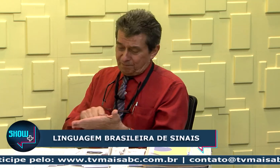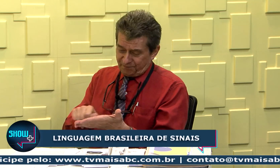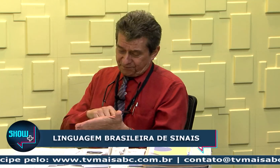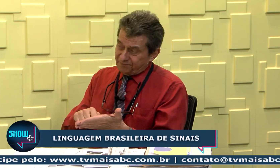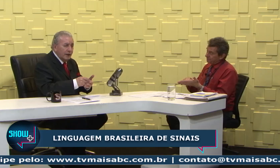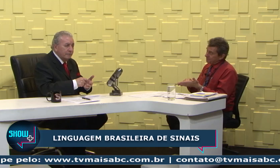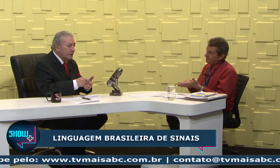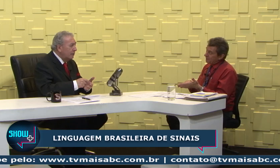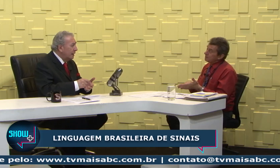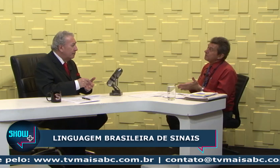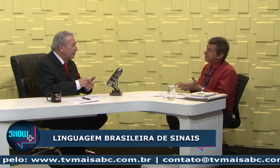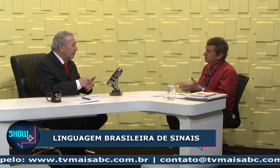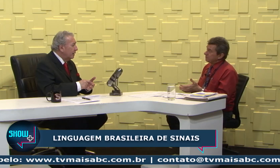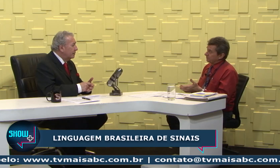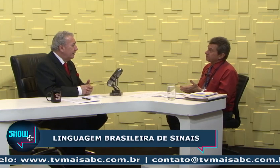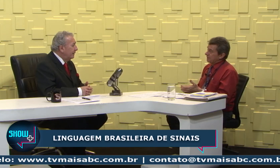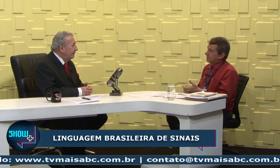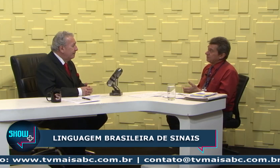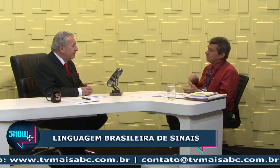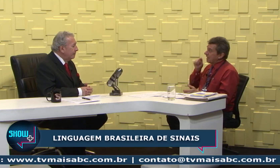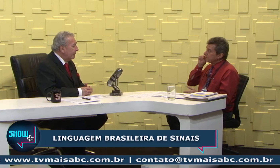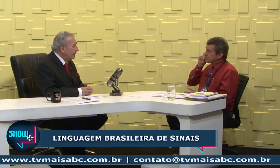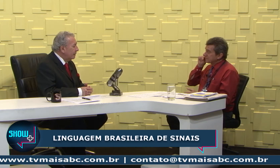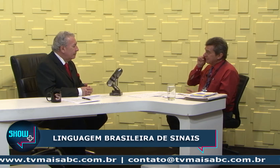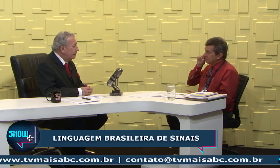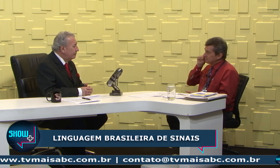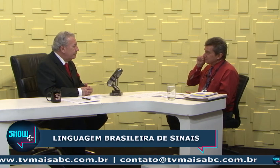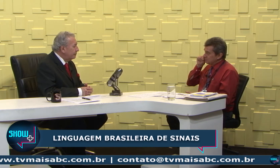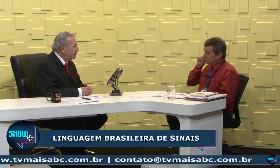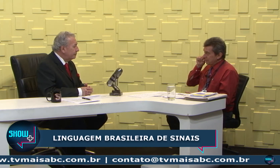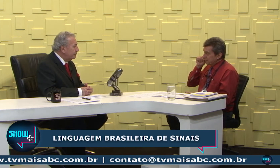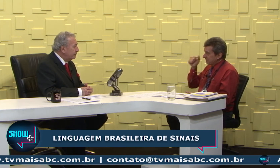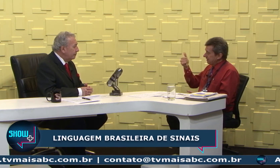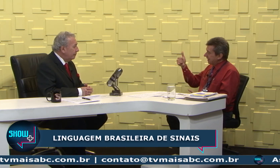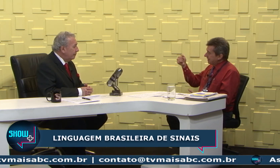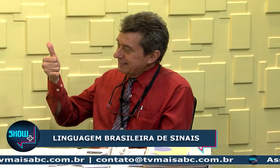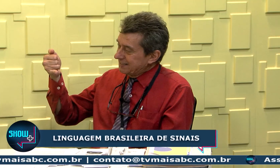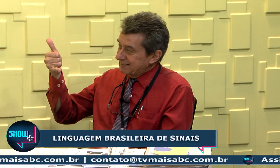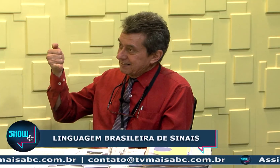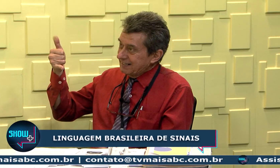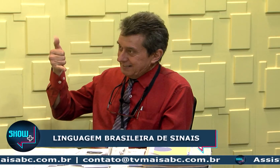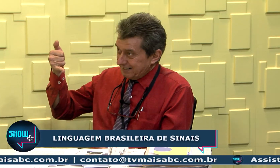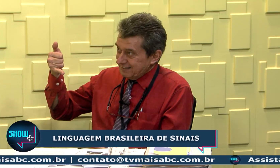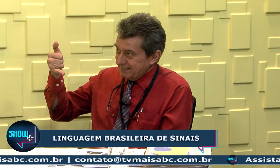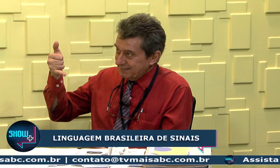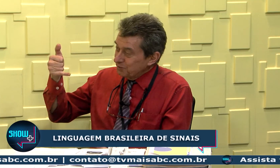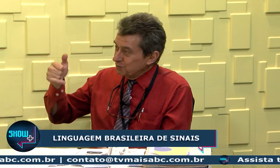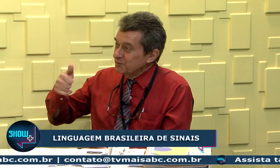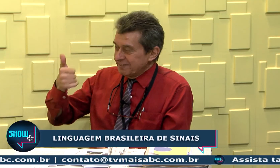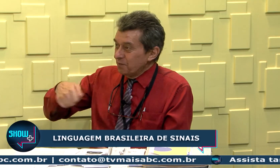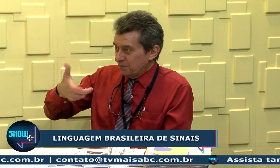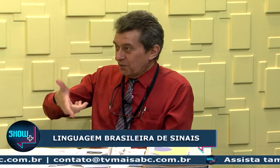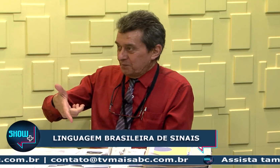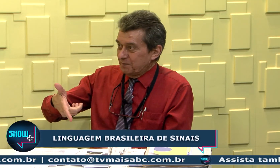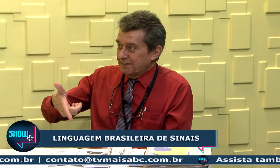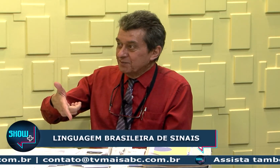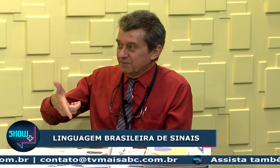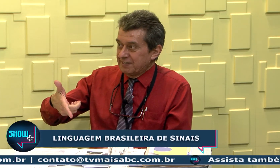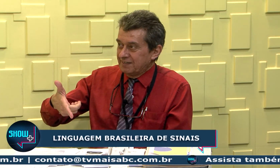um lápis né na caneta caneta que é